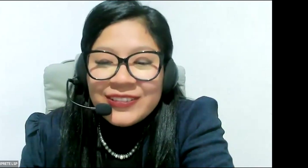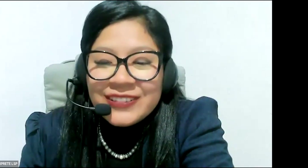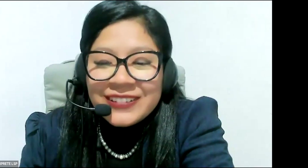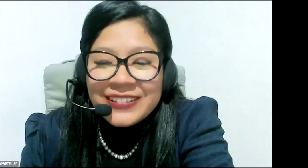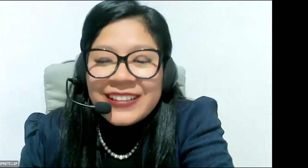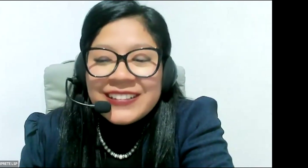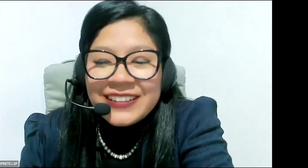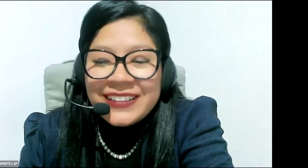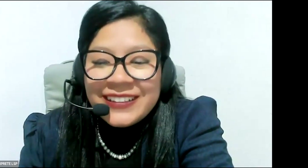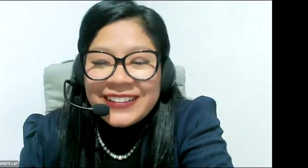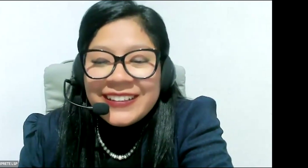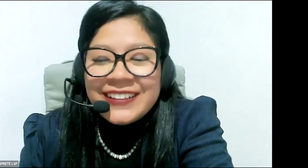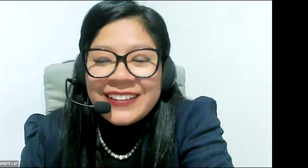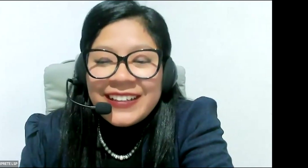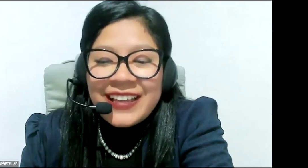yo